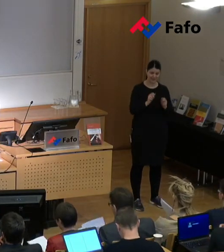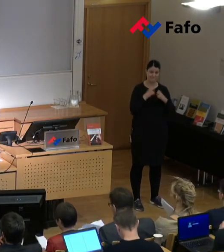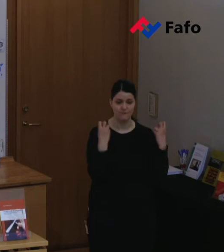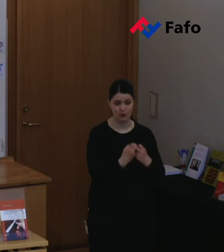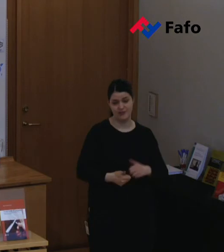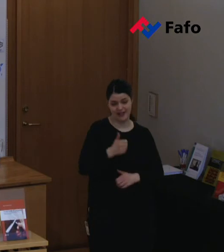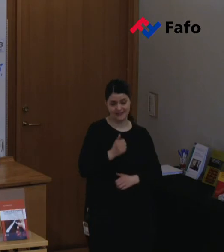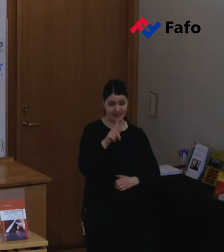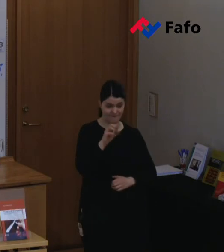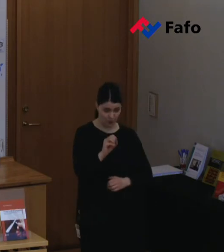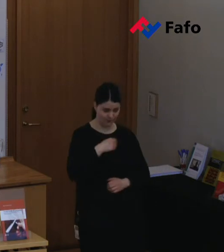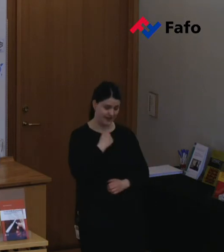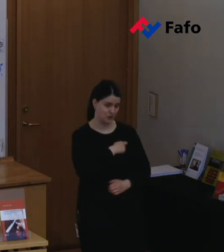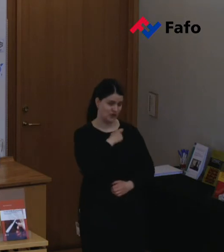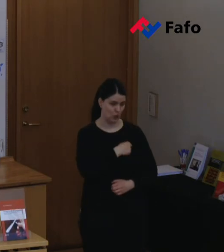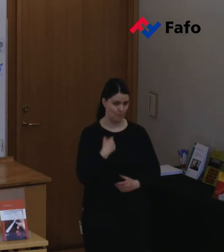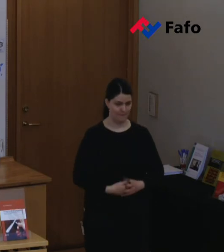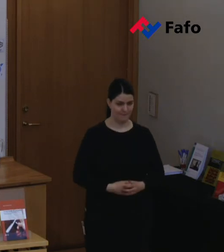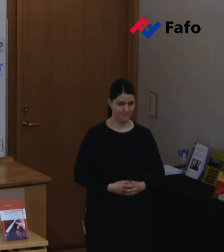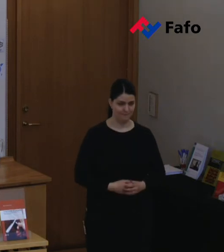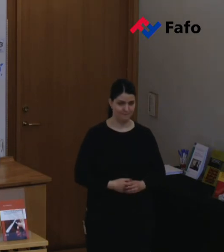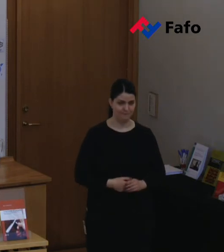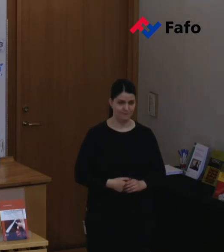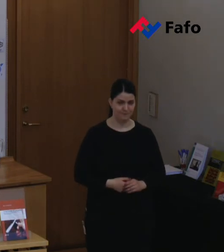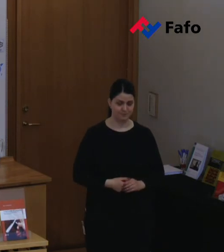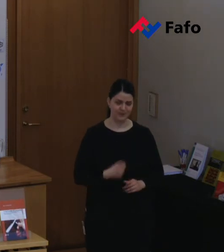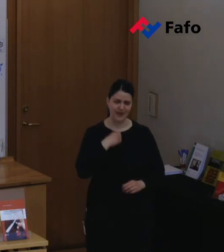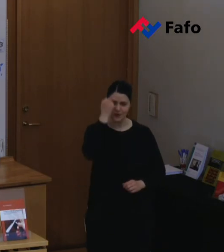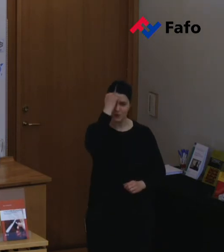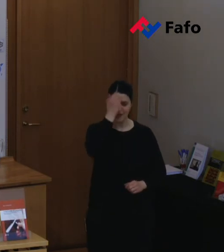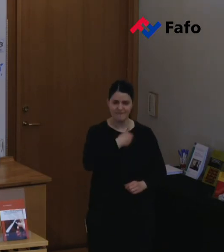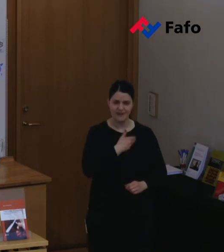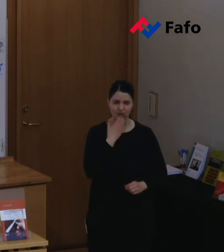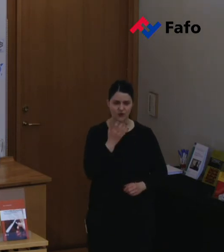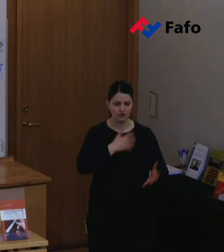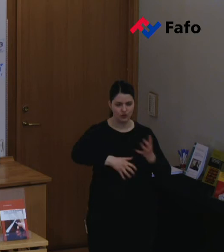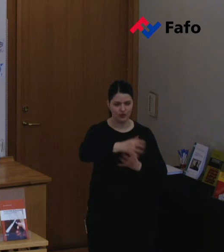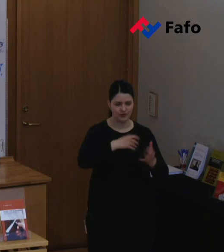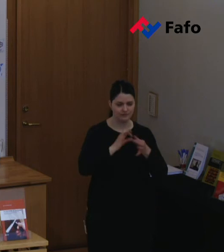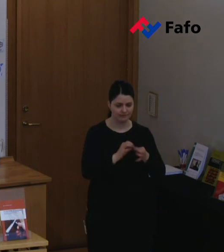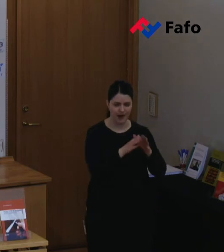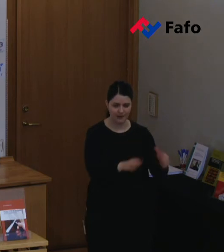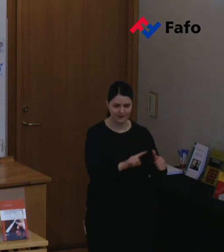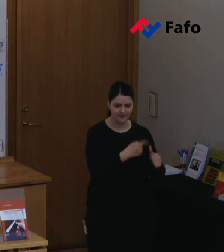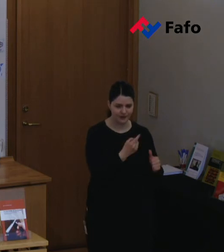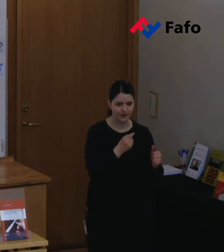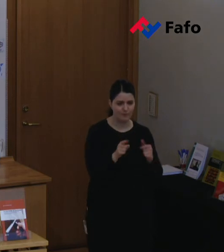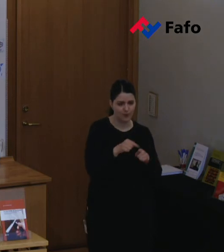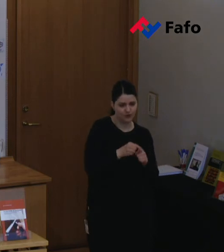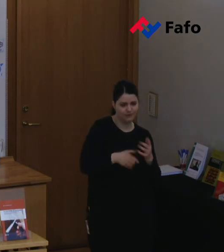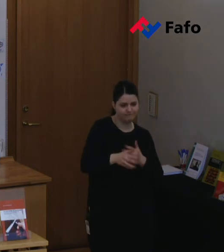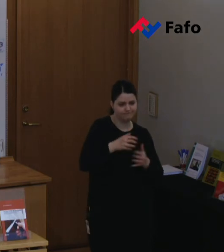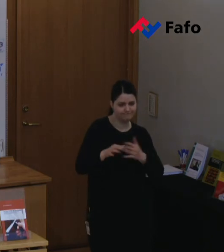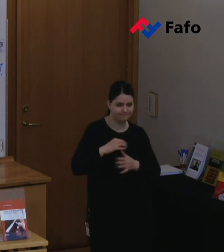i FO og sosionom. Jeg husker veldig godt da ryktet om Housing First begynte å